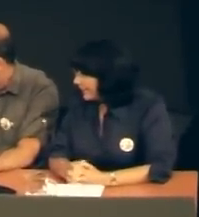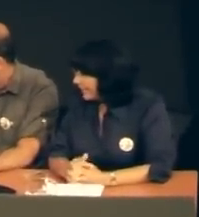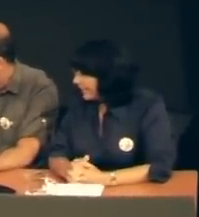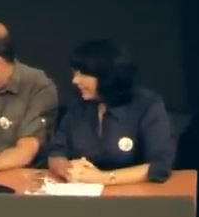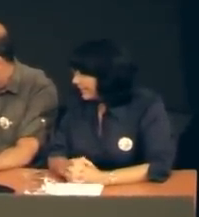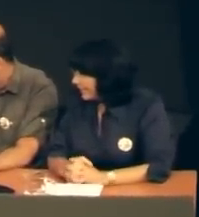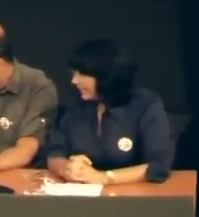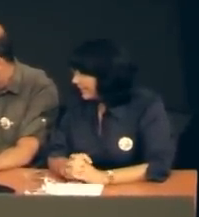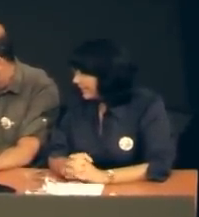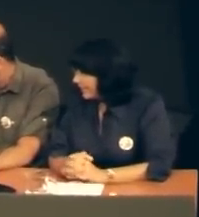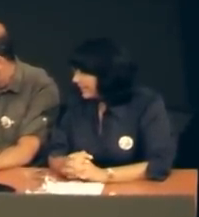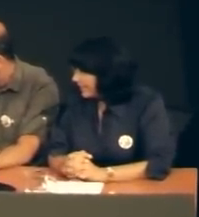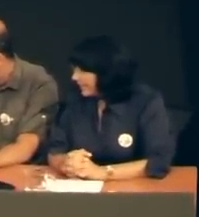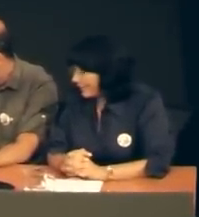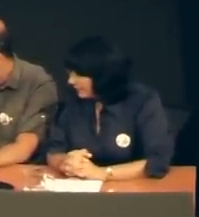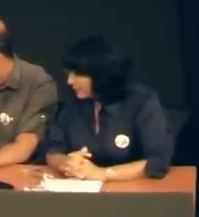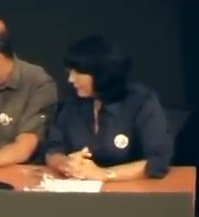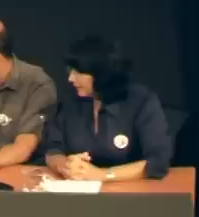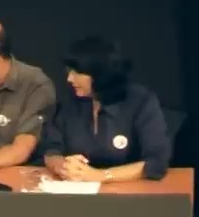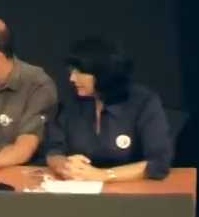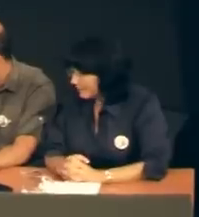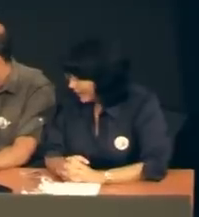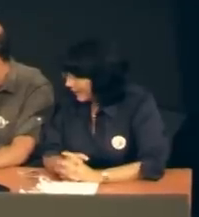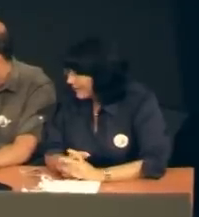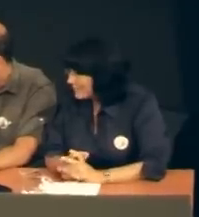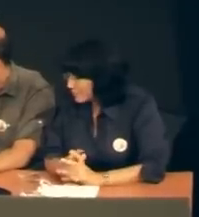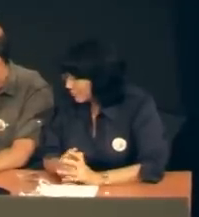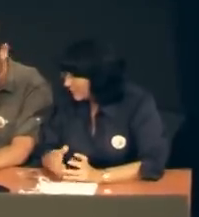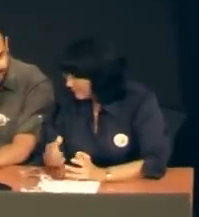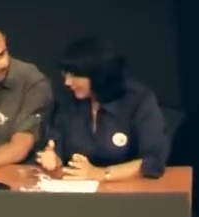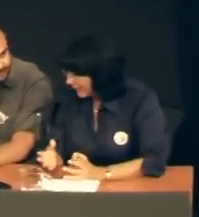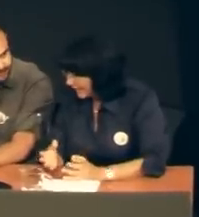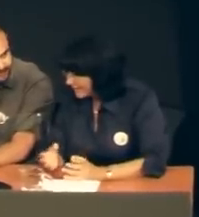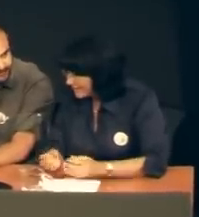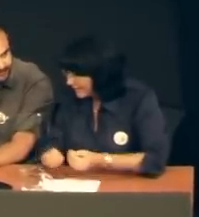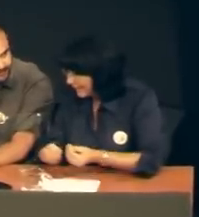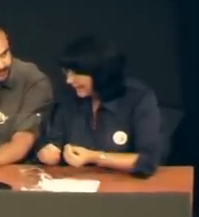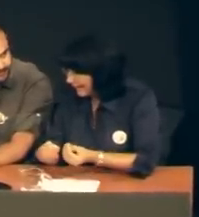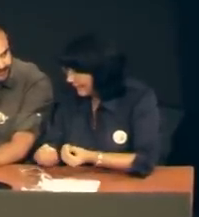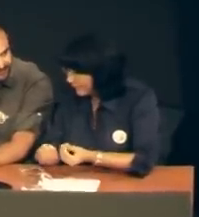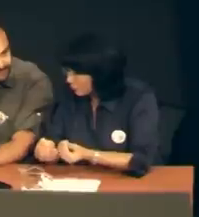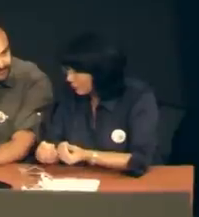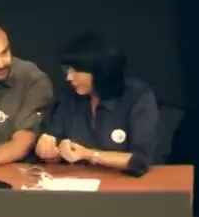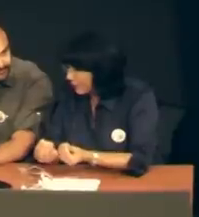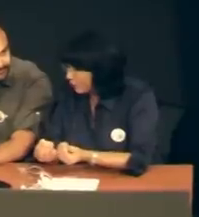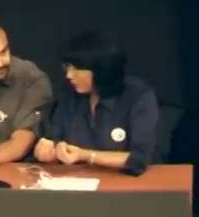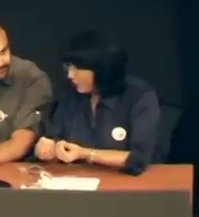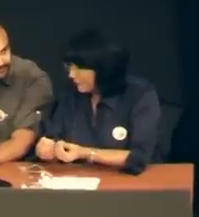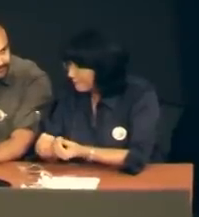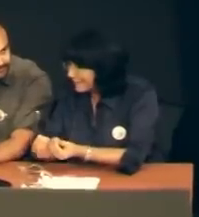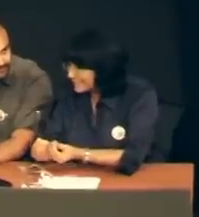qué tenían que ser las cosas así, dijiste, vamos a cambiarlo. Efectivamente. Vamos a cambiarlo. Hemos sido más prácticas y se ve la realidad en un sitio tan